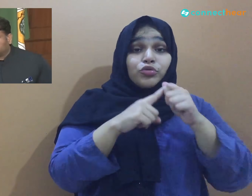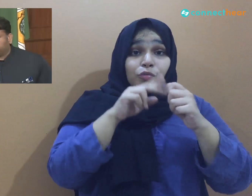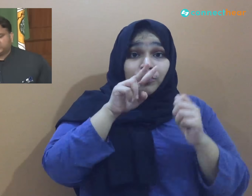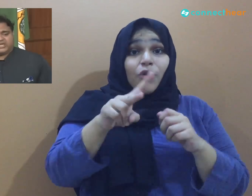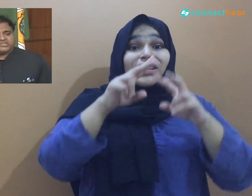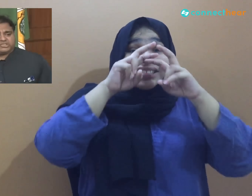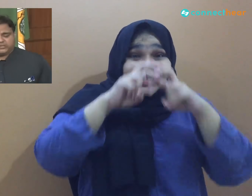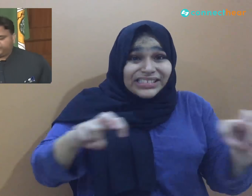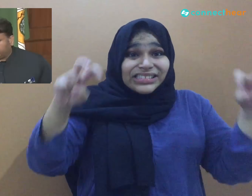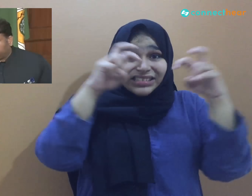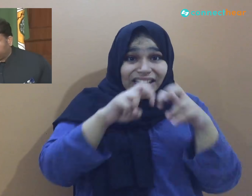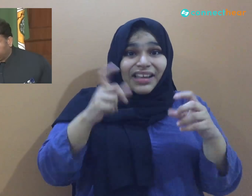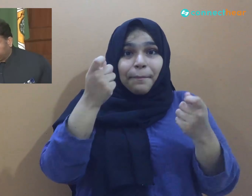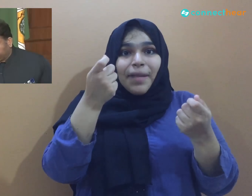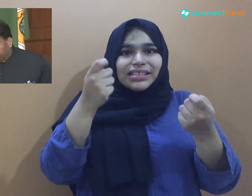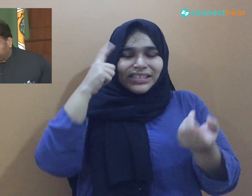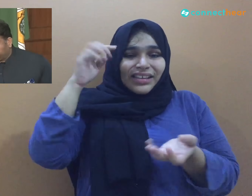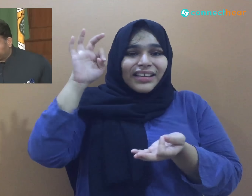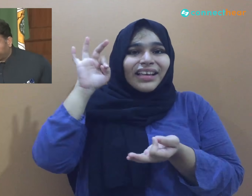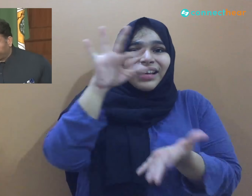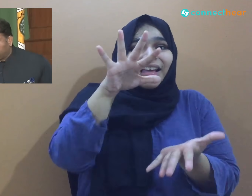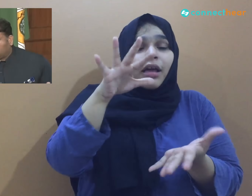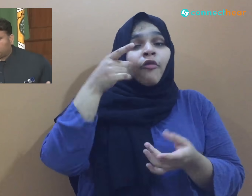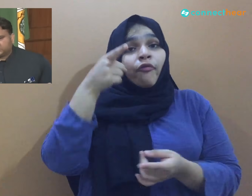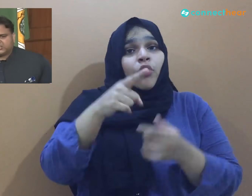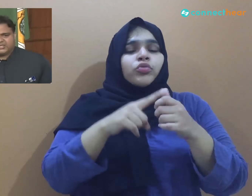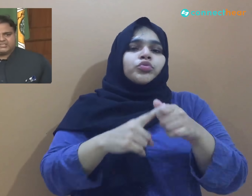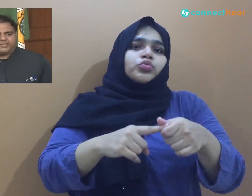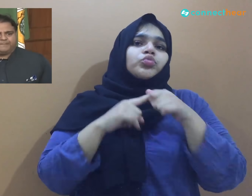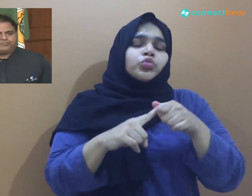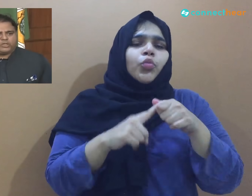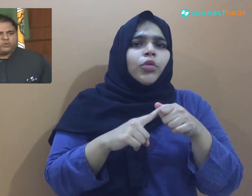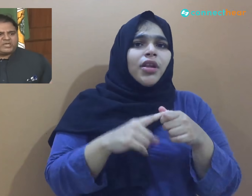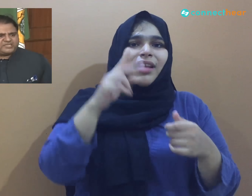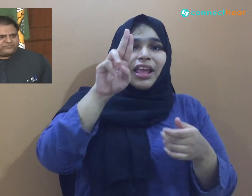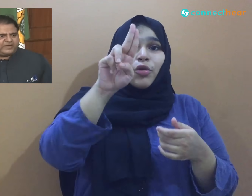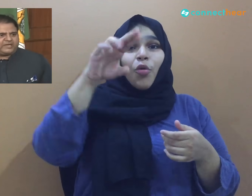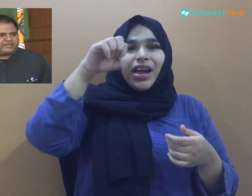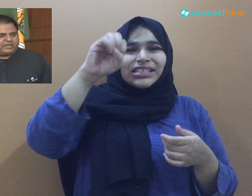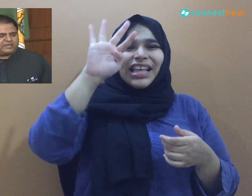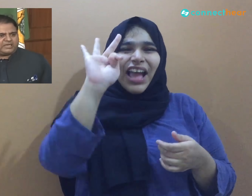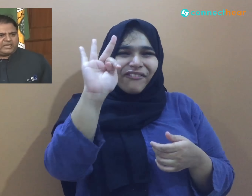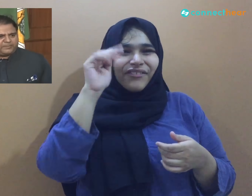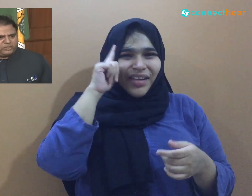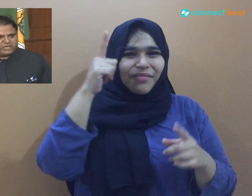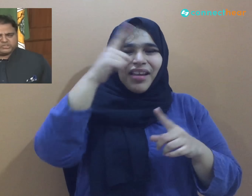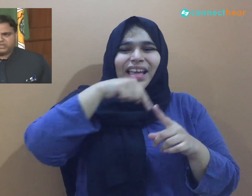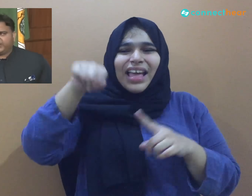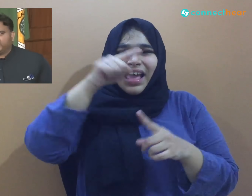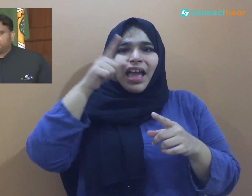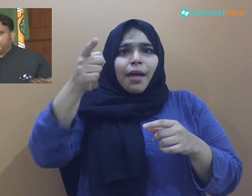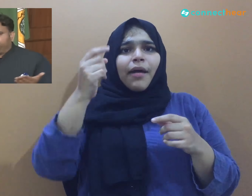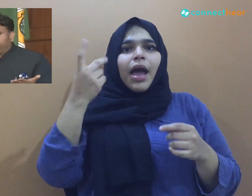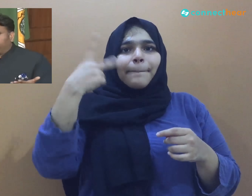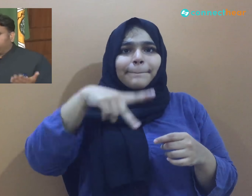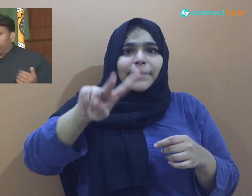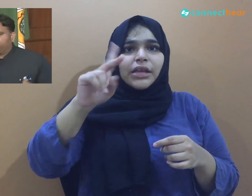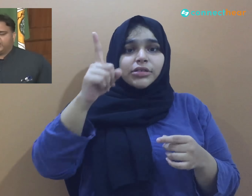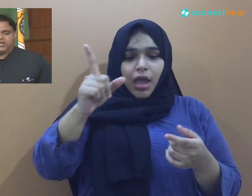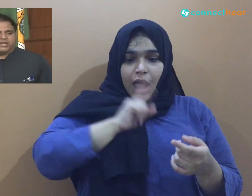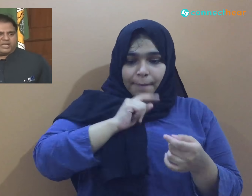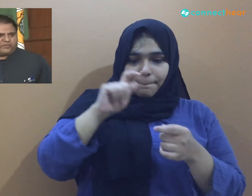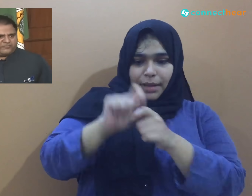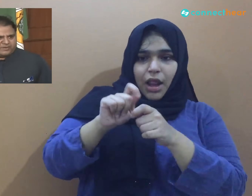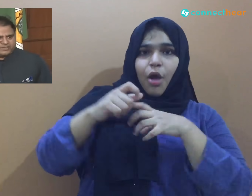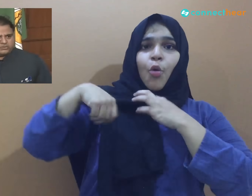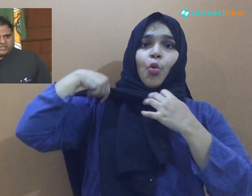ریسرچ کمرشلائزیشن فنڈ کریٹ کیا جائے, اور جس طرح سے یو ایس ایف ہے ٹیلی کمیونیکیشن میں, ڈریپ نے اپنا ایک فنڈ